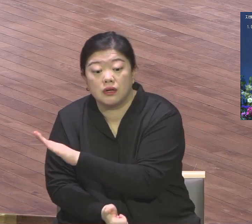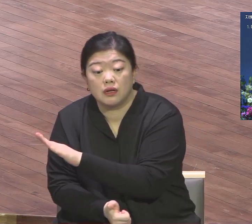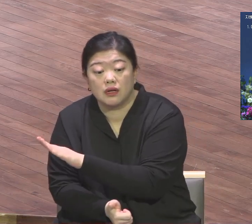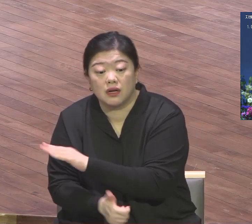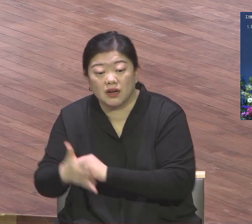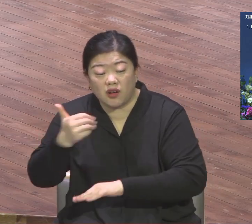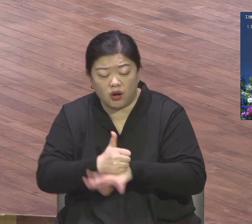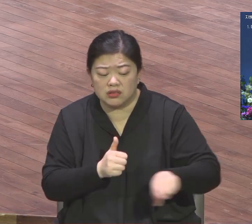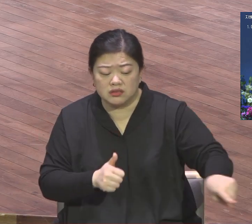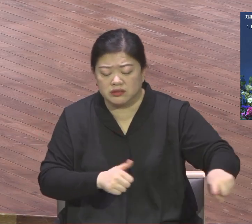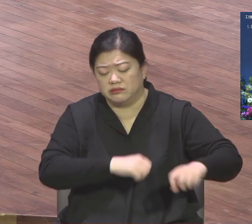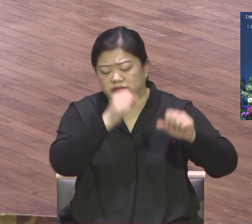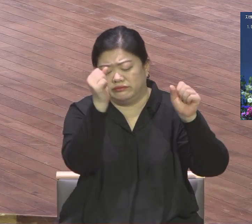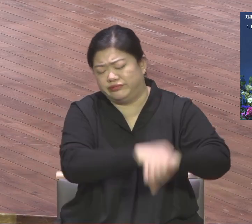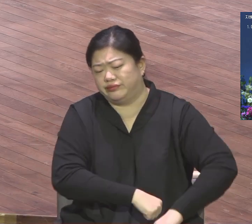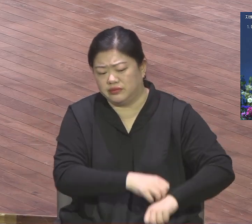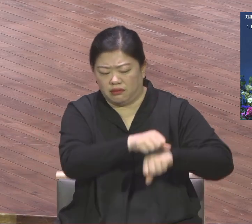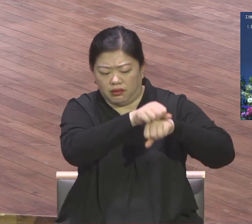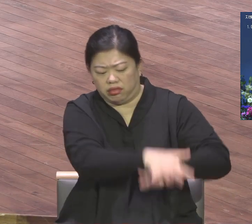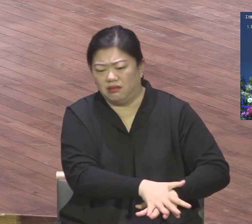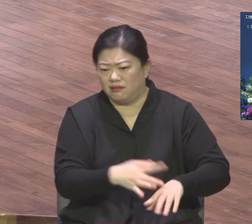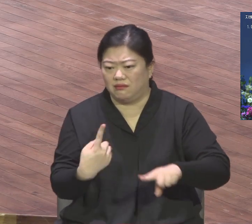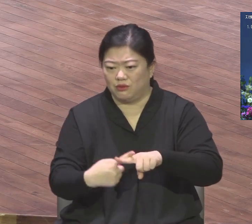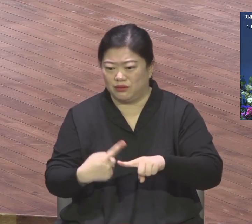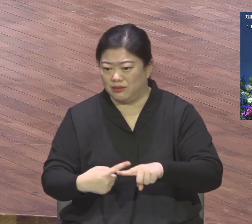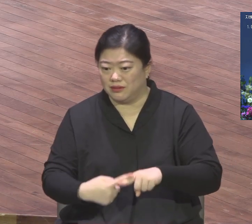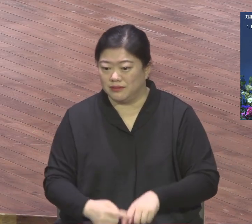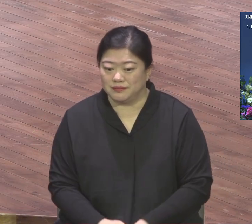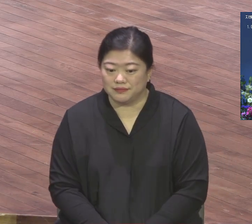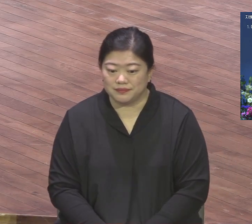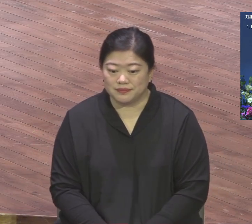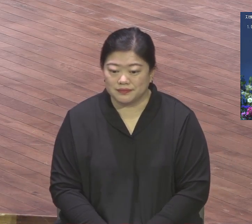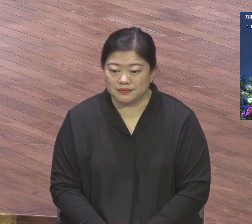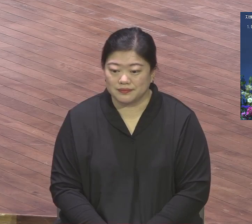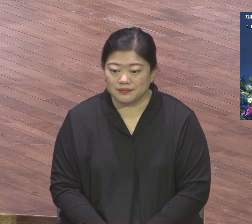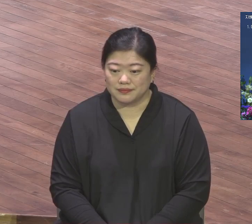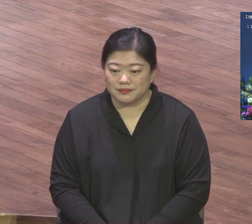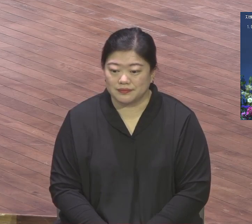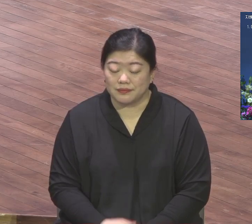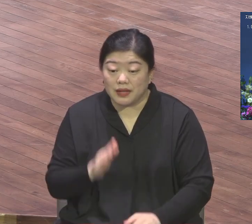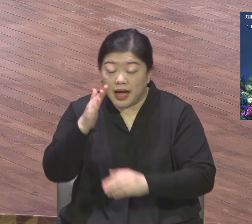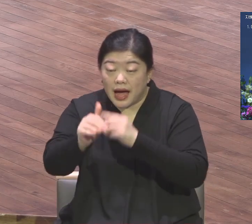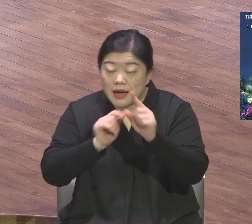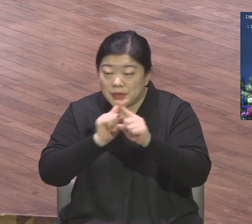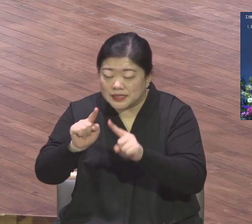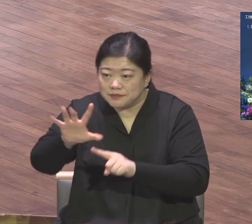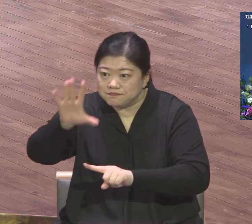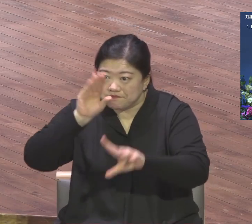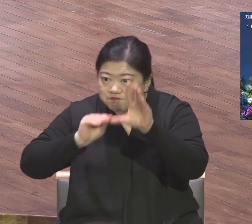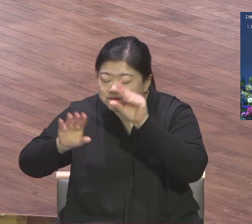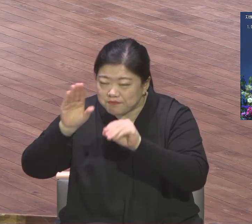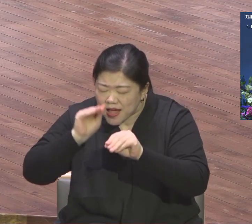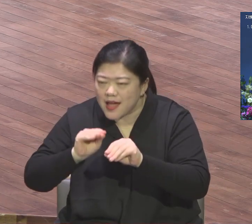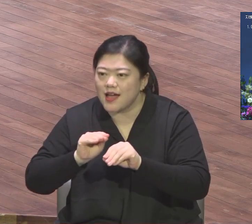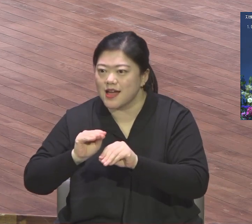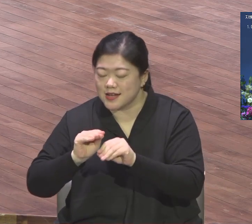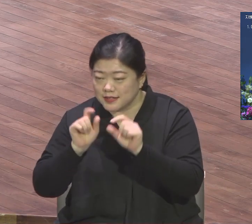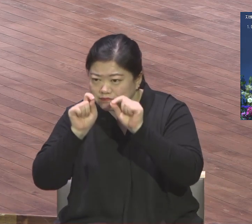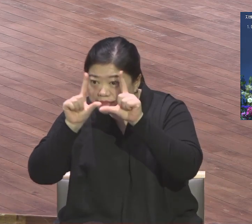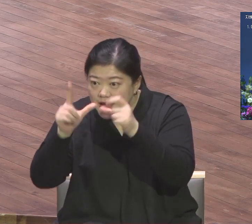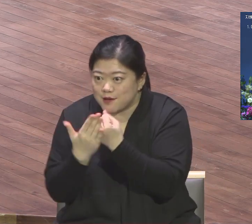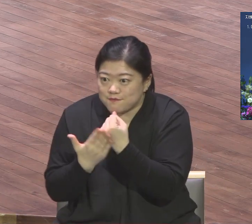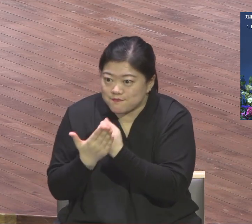쉽게 설명하면 하나님의 말씀을 통해서 지혜를 얻으라 그랬어요. 그래서 이런 예배